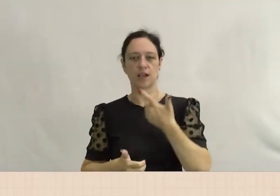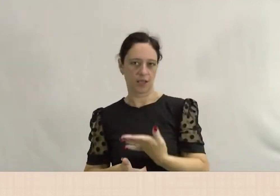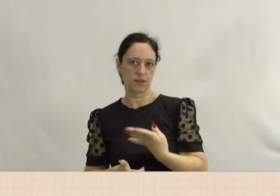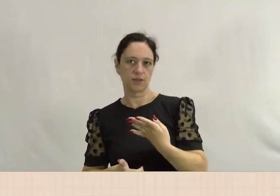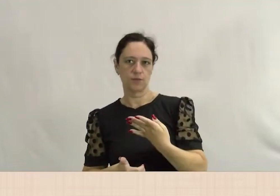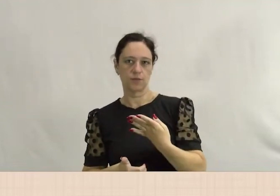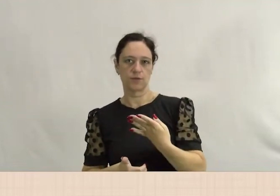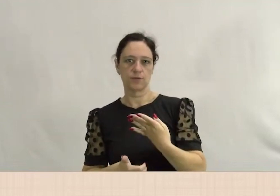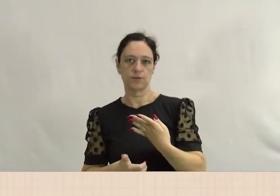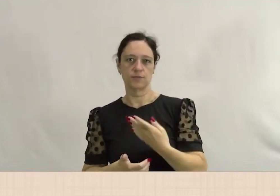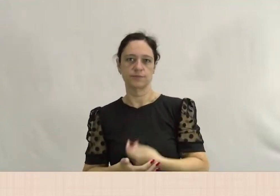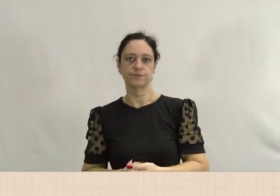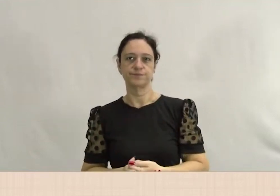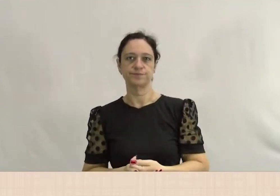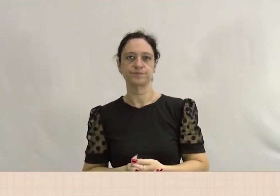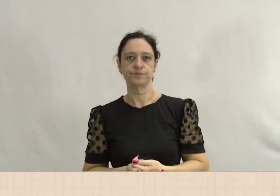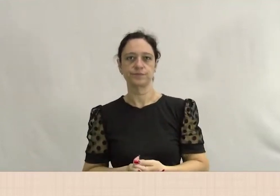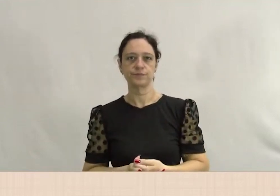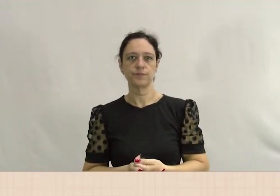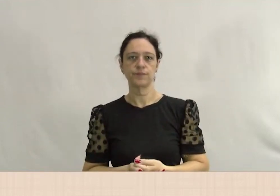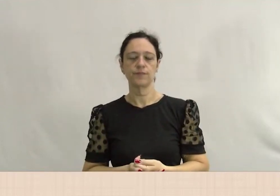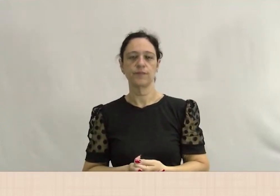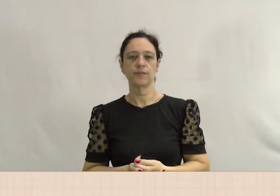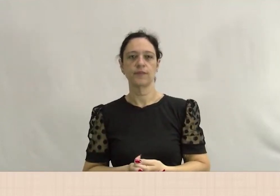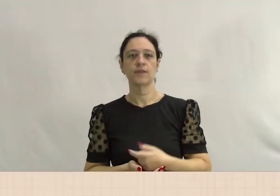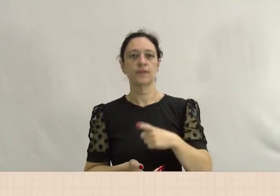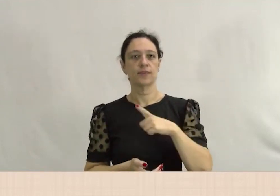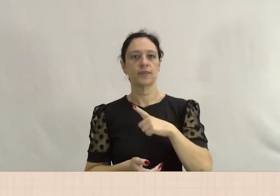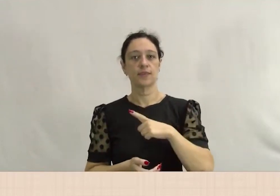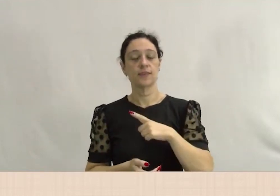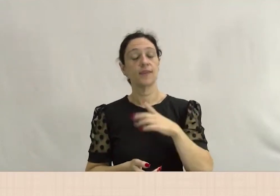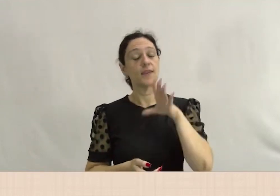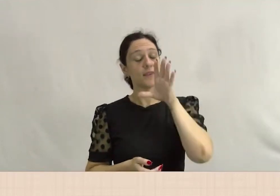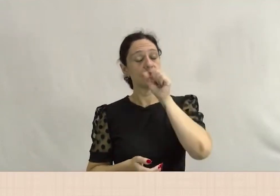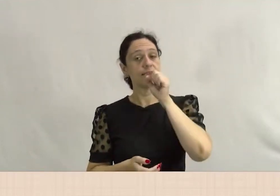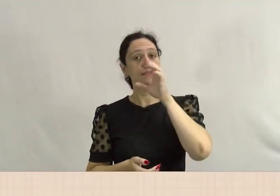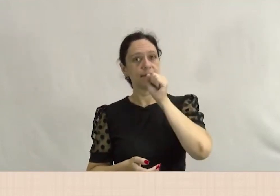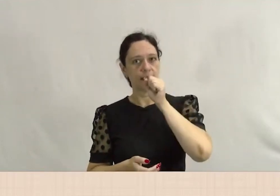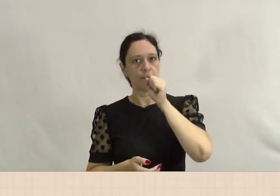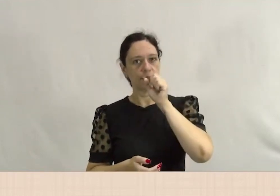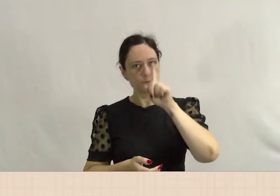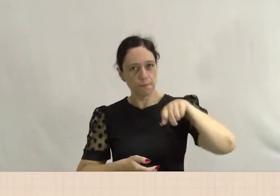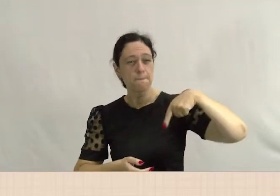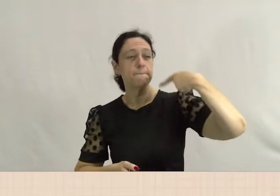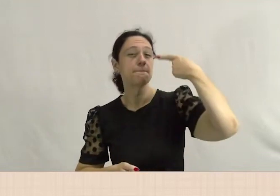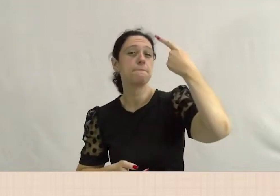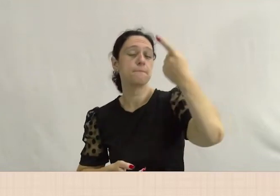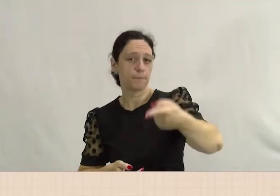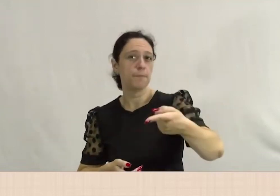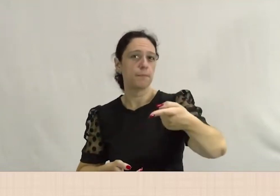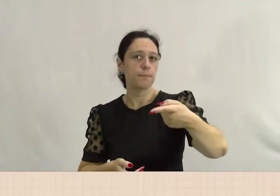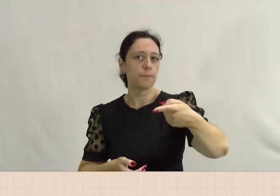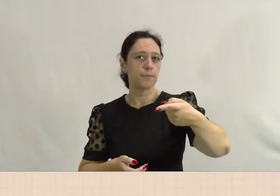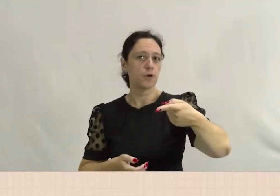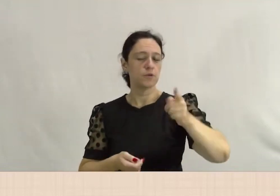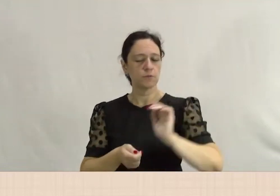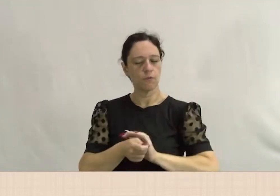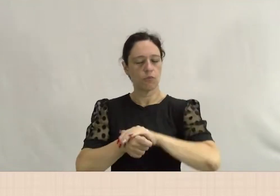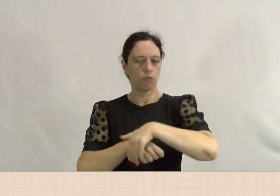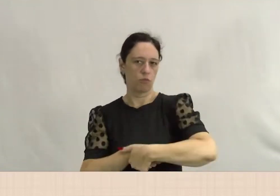irá ser transmitida no sábado, no segundo sábado da conferência à